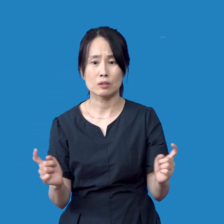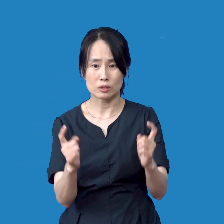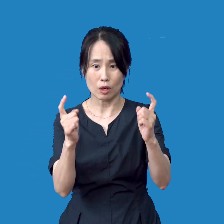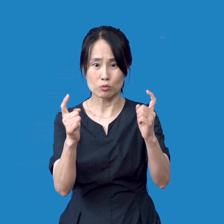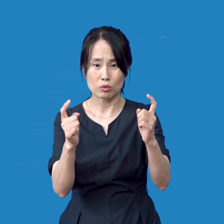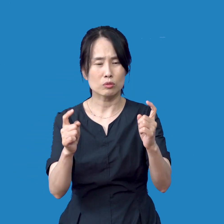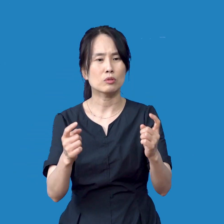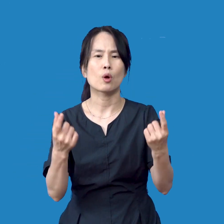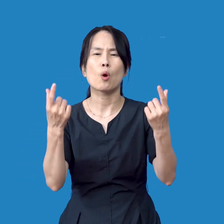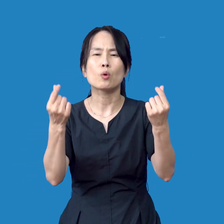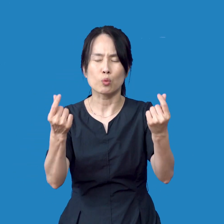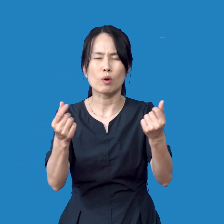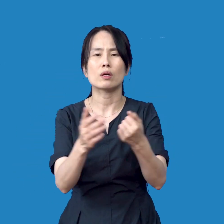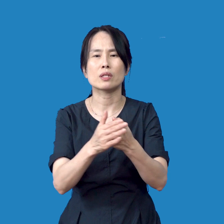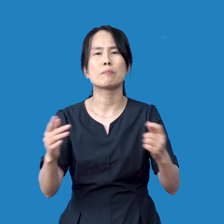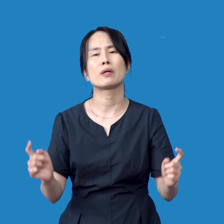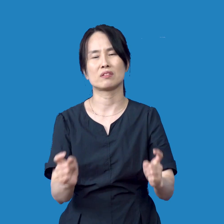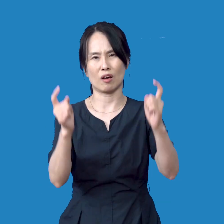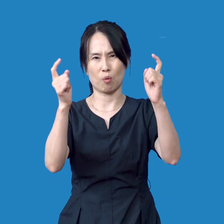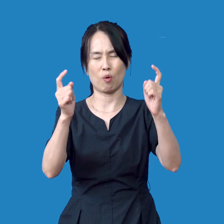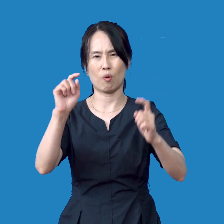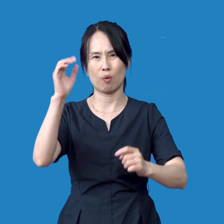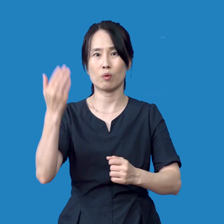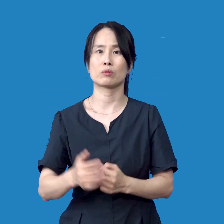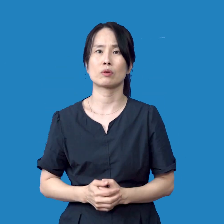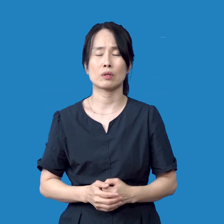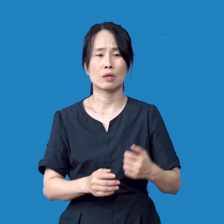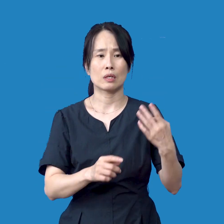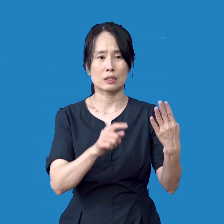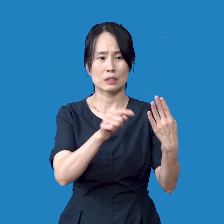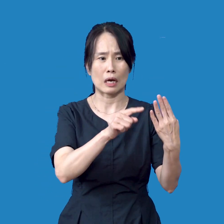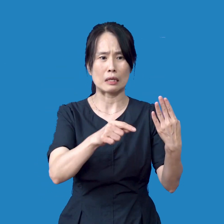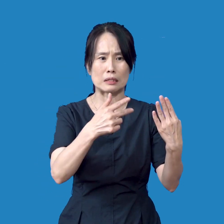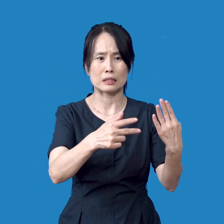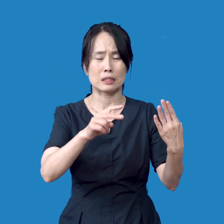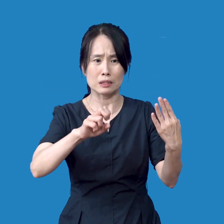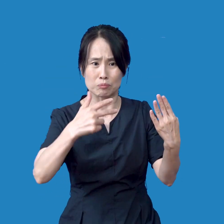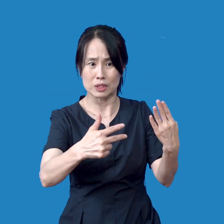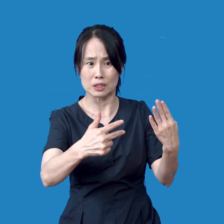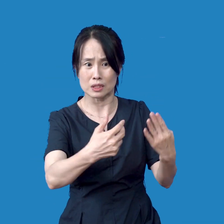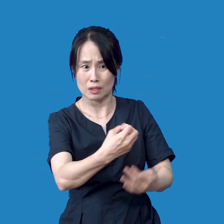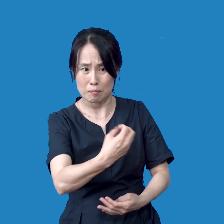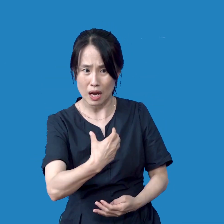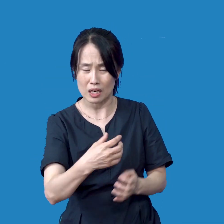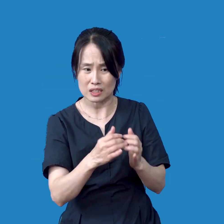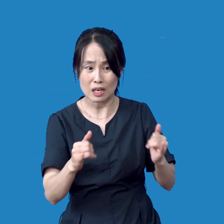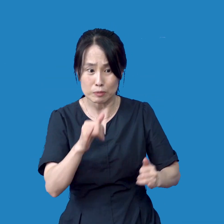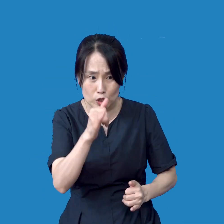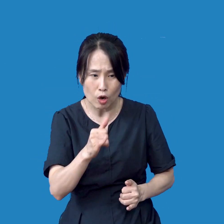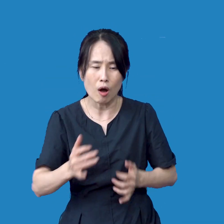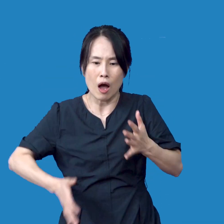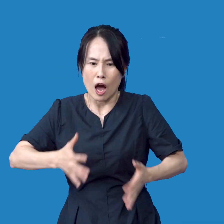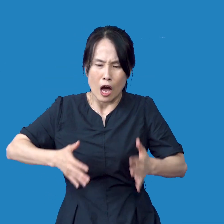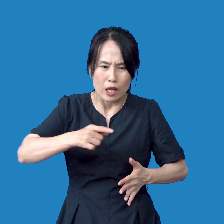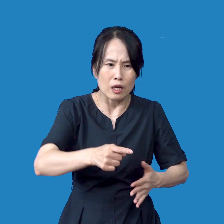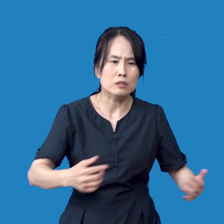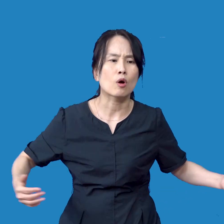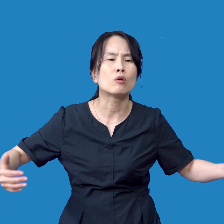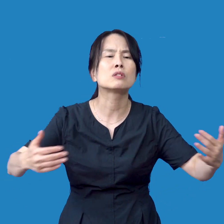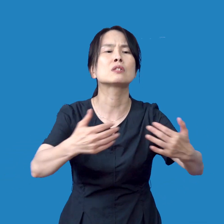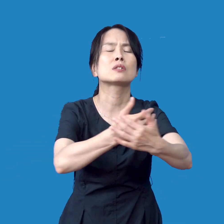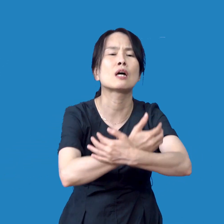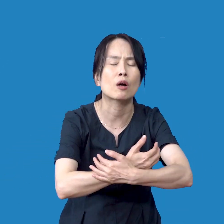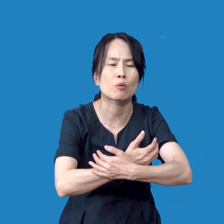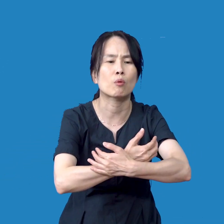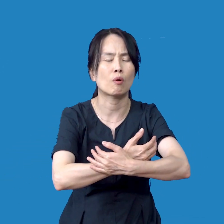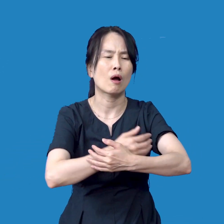수준이라는 말밖에 더 됩니까? 47 27이라고 하는 사람이 있으면 그 사람에게 달려가서